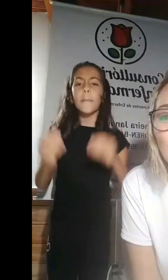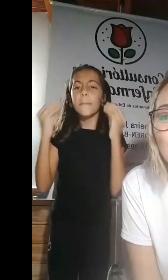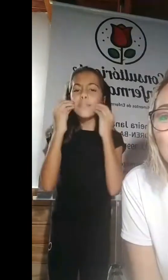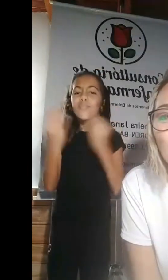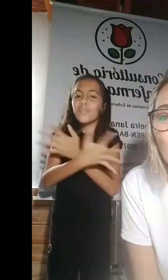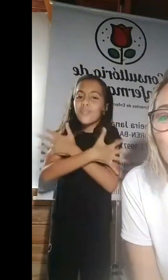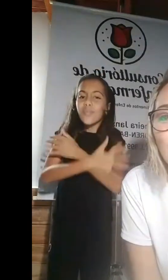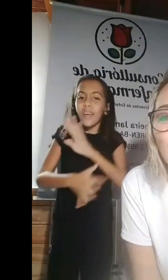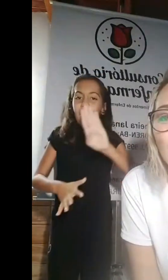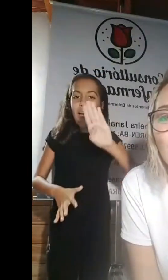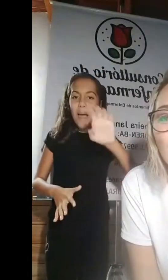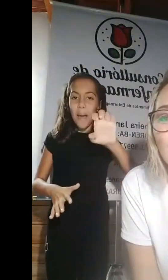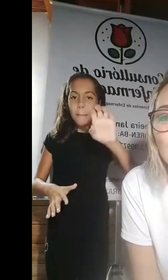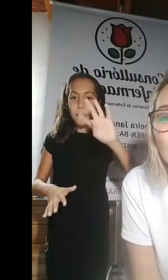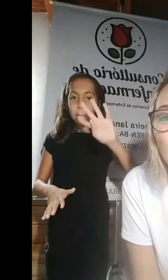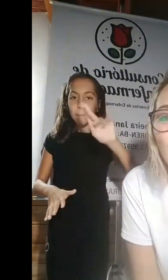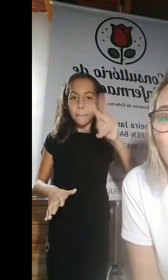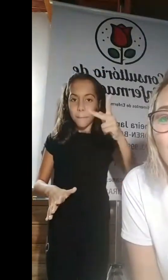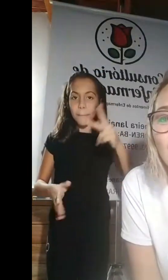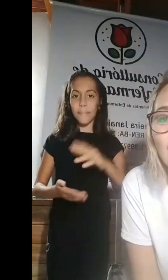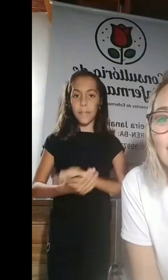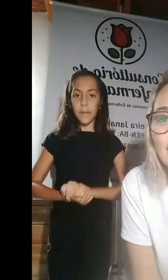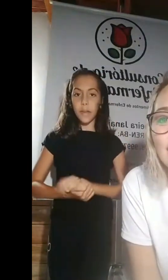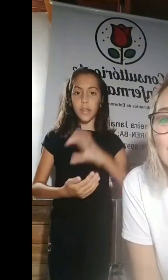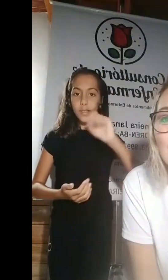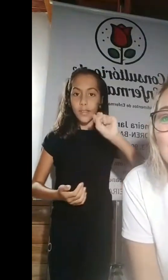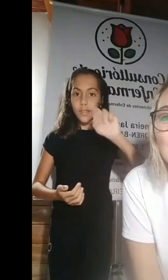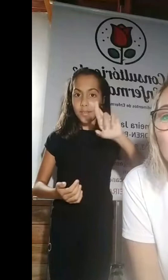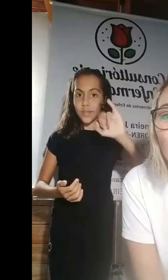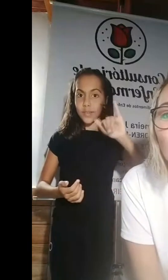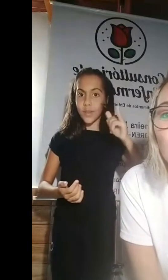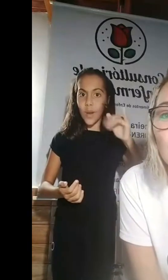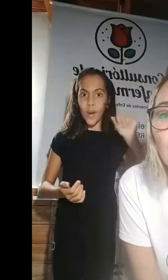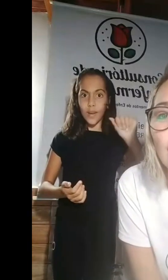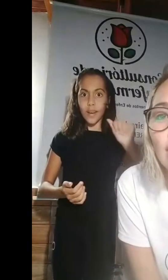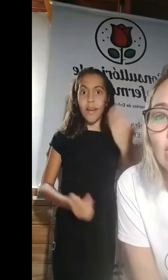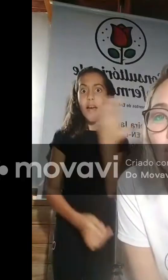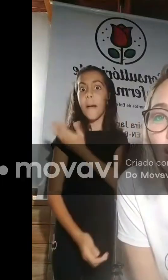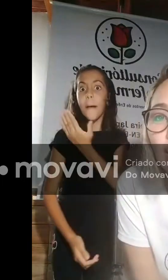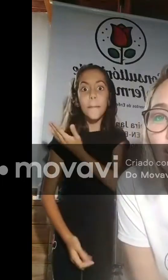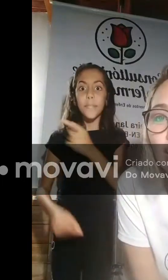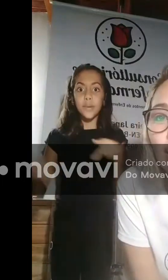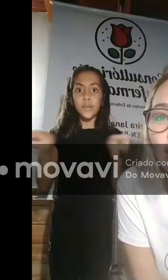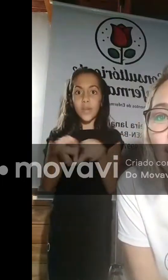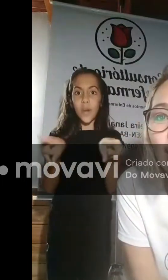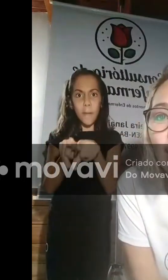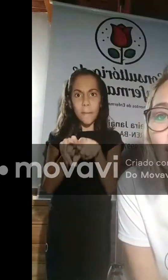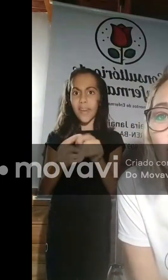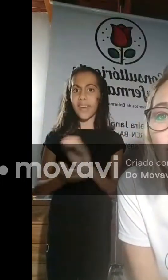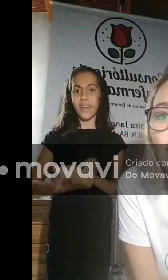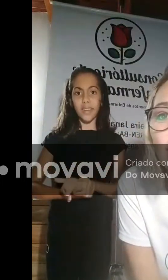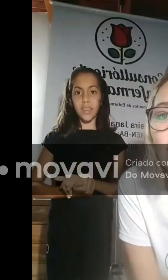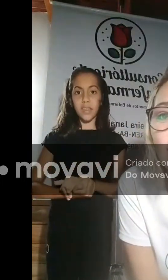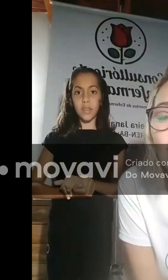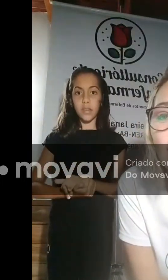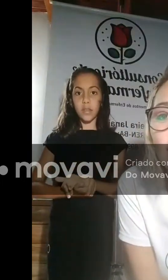abraço, mandando um oi para Inaê, Soraya, tantos outros aqui que já entraram,